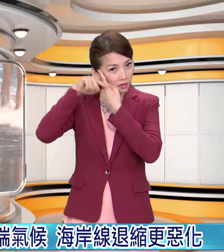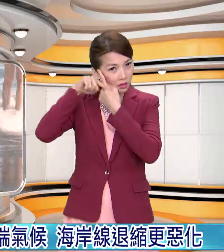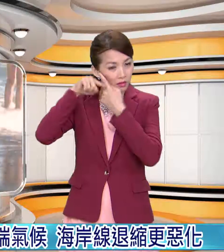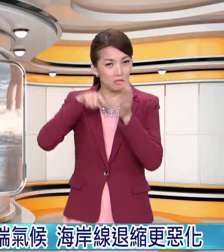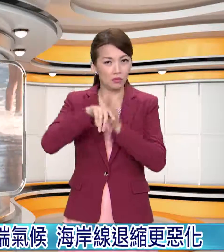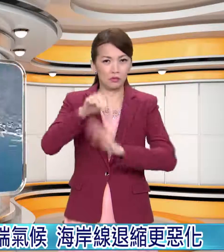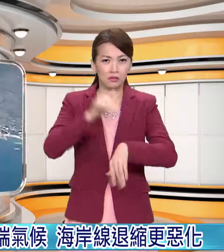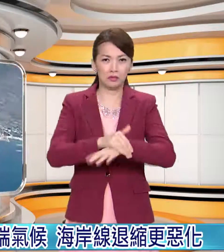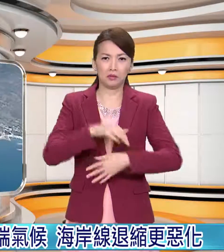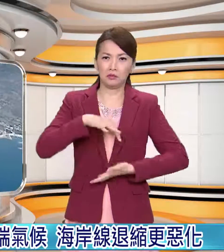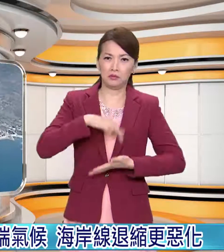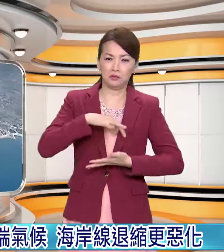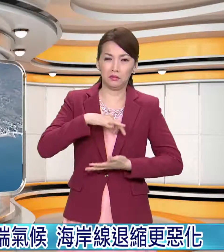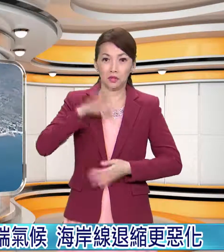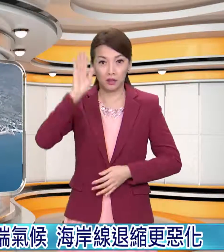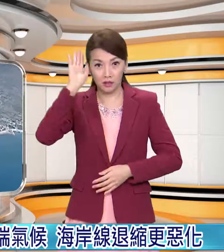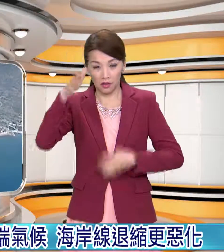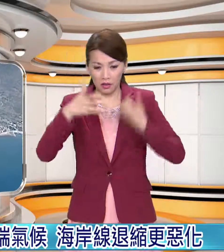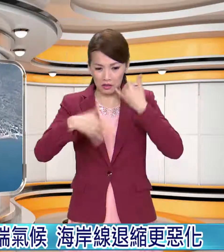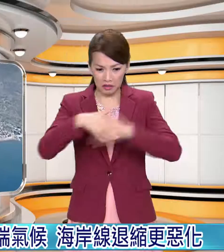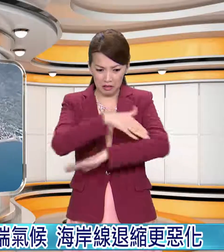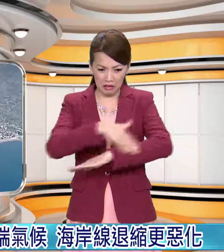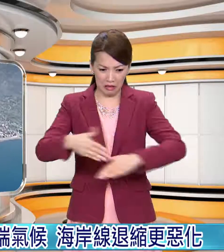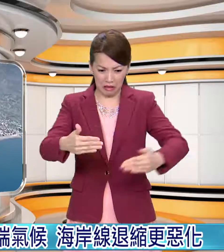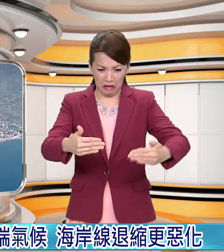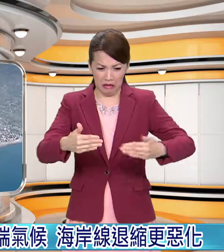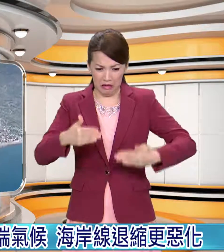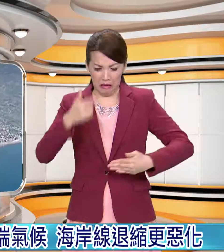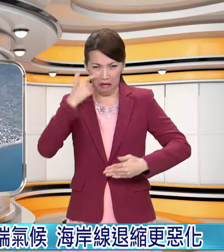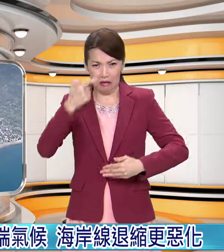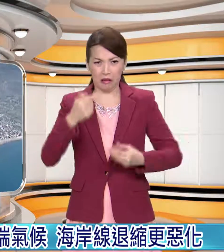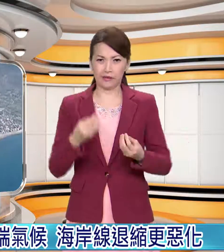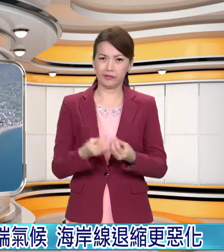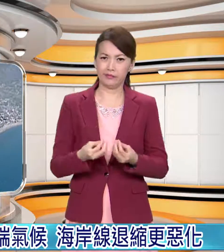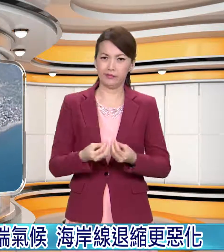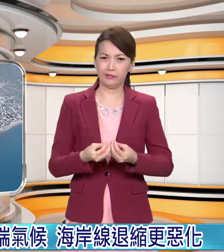缩未来将会比现在更糟。